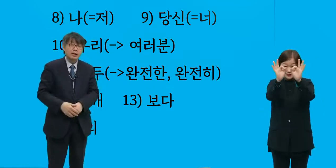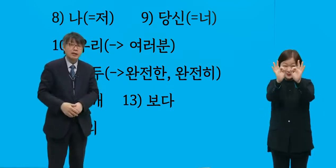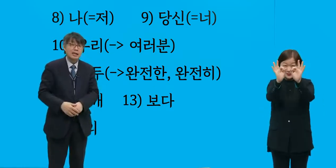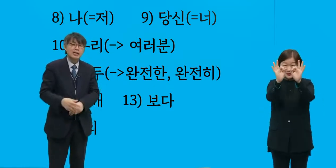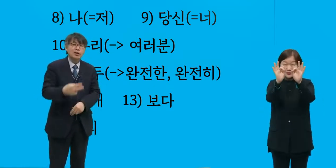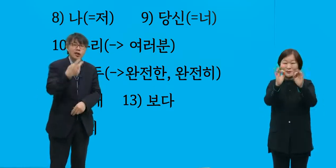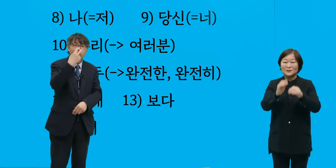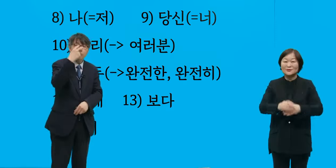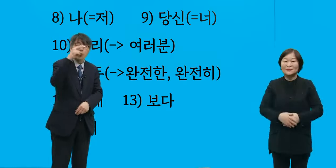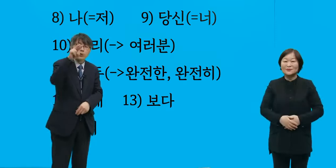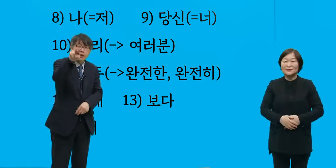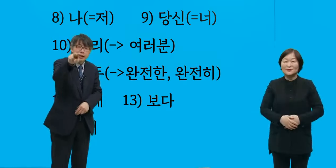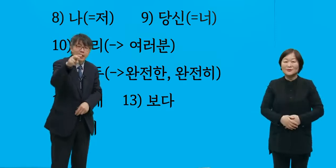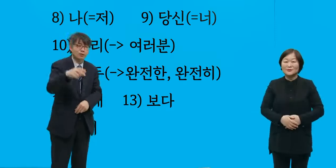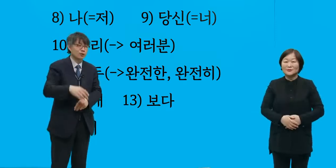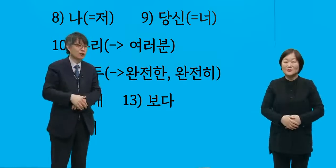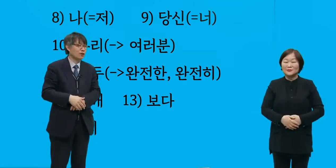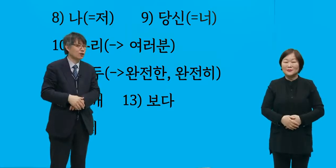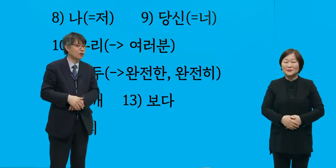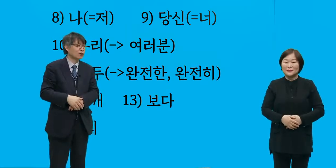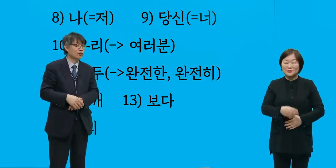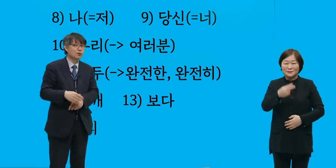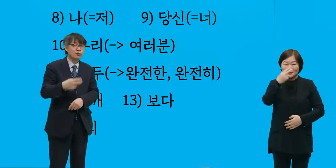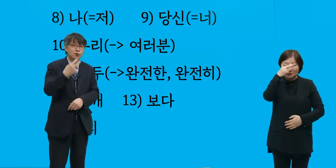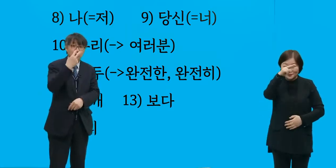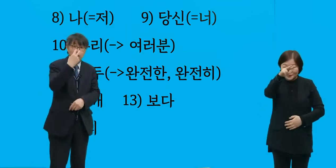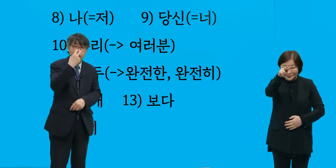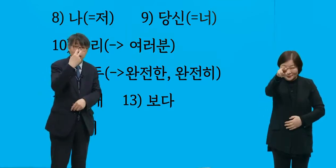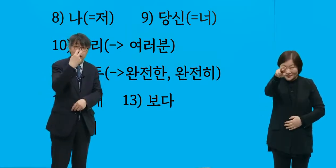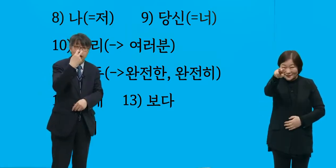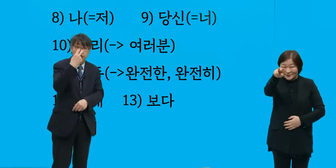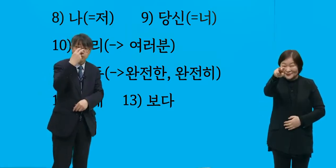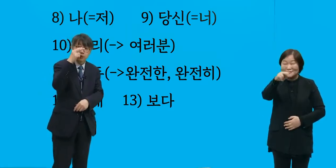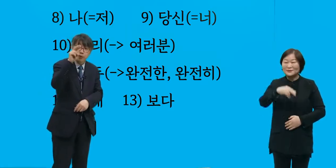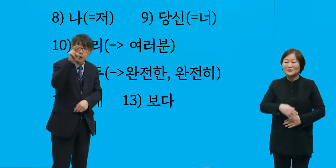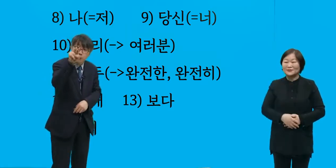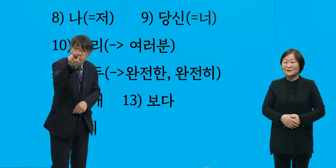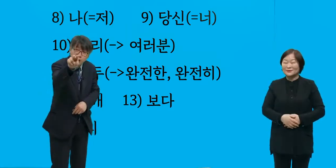자, 이렇게도 보다 이렇게 할 수도 있어요. 이게 눈이거든요. 눈으로 이렇게 보는 거